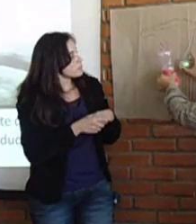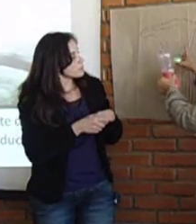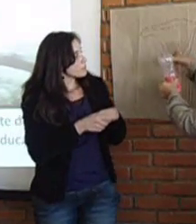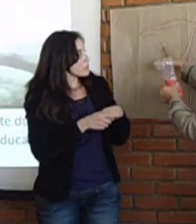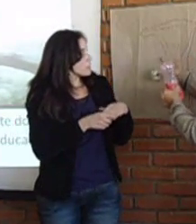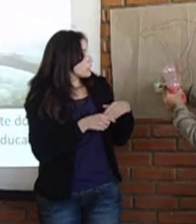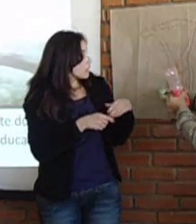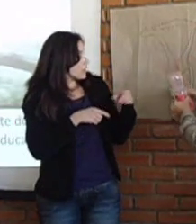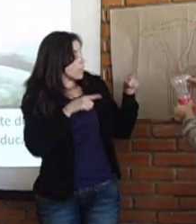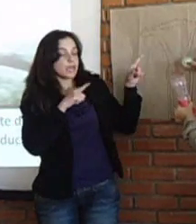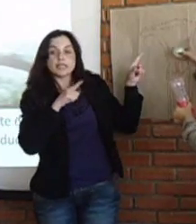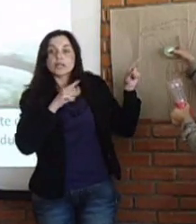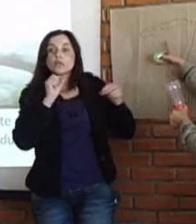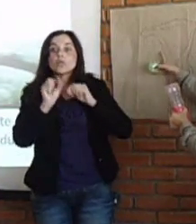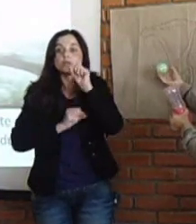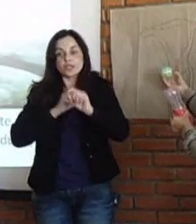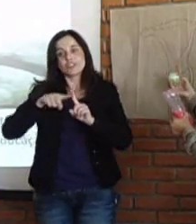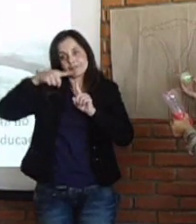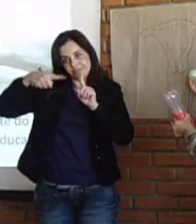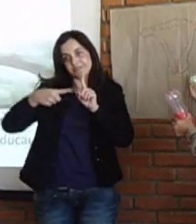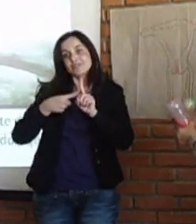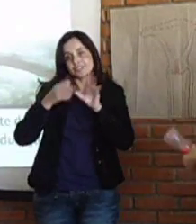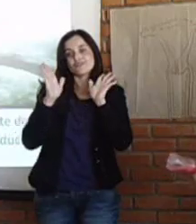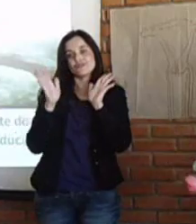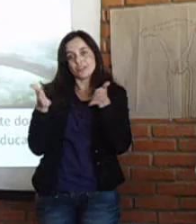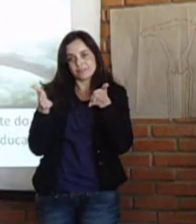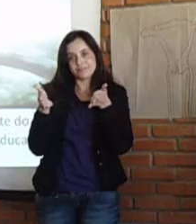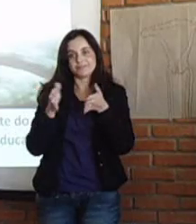E aí a gente tem o que a gente chama de gravidez uterina, gravidez normal.